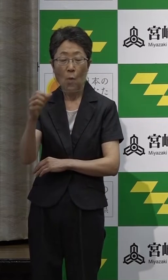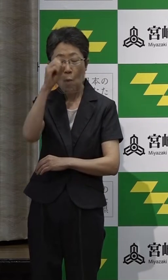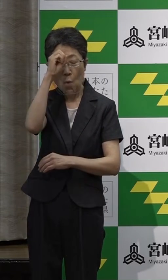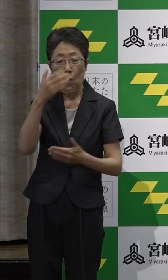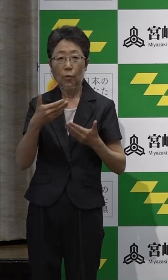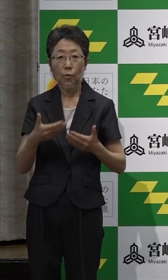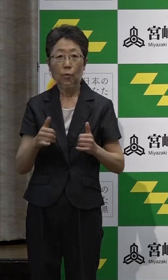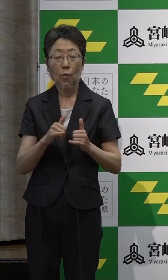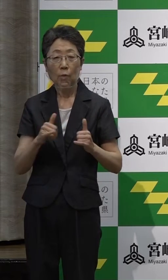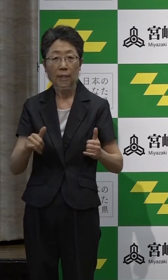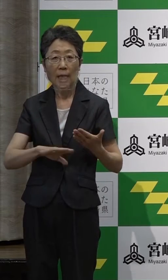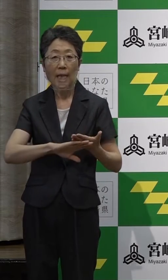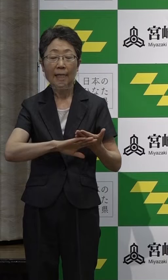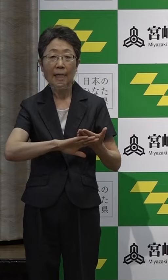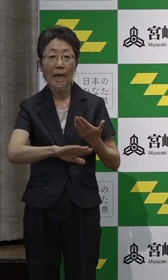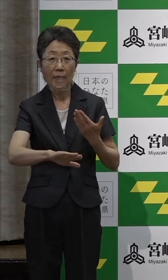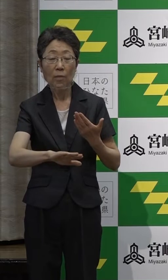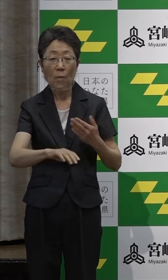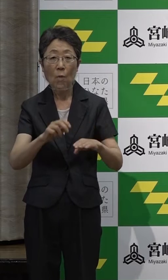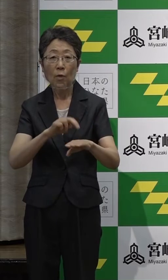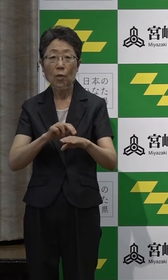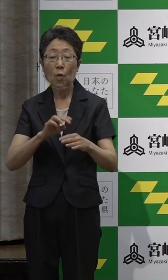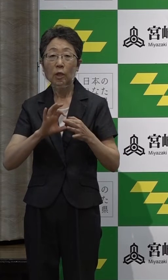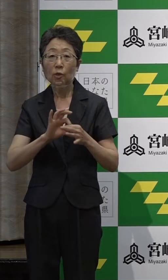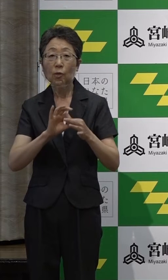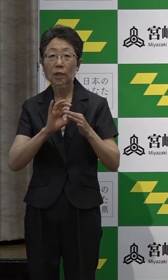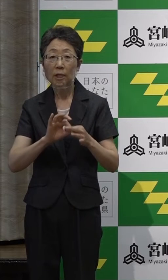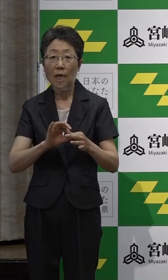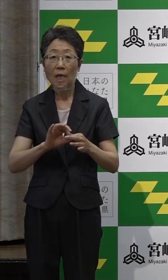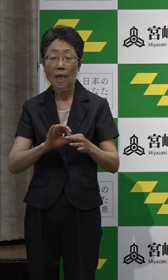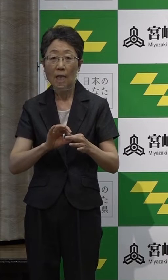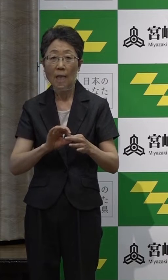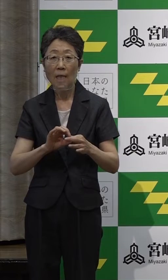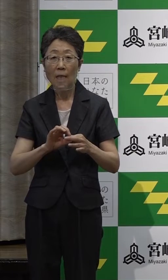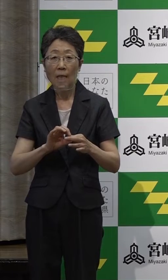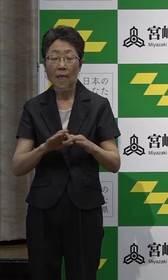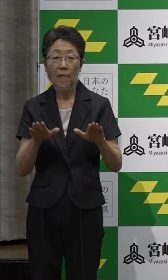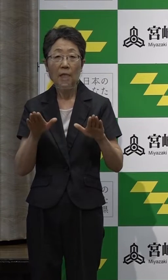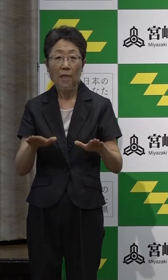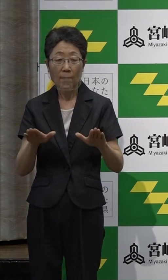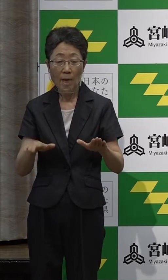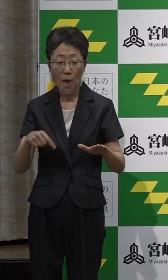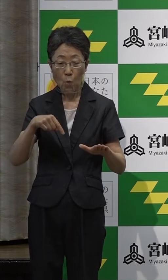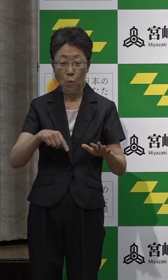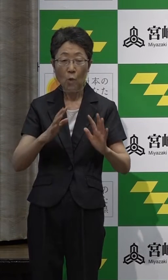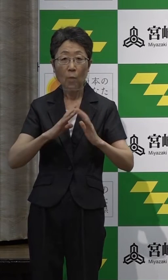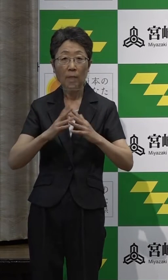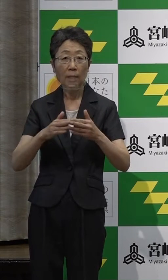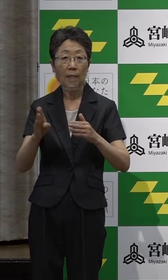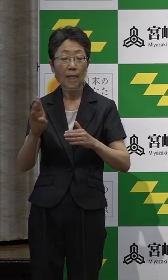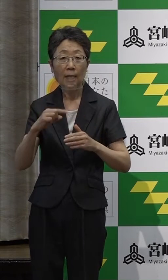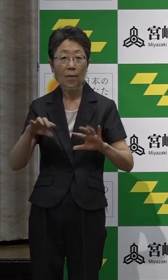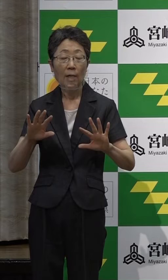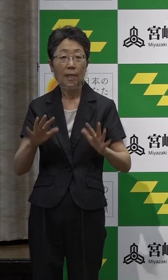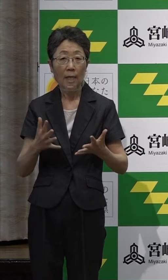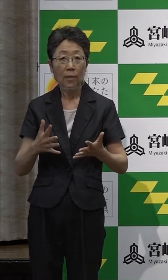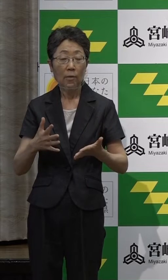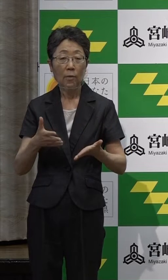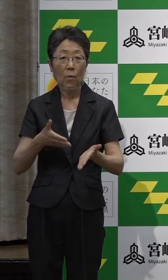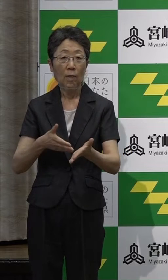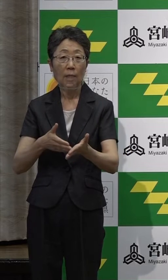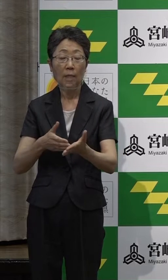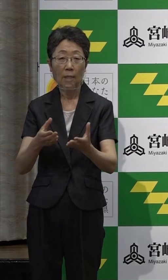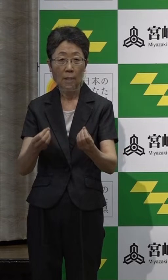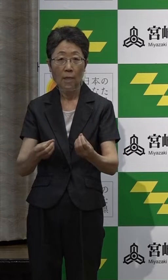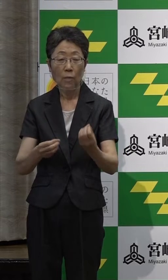外のですね、療養に関して、 はい、 政府の方針そのまま適用ということでは今の段階ではないという話だったと思います。はい、そのある意味根拠